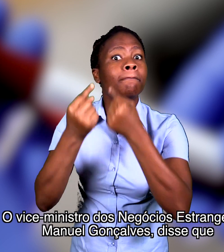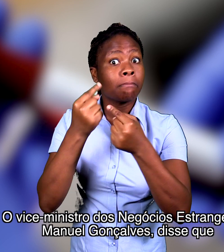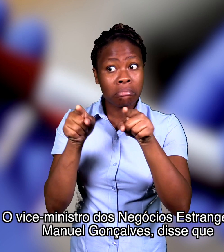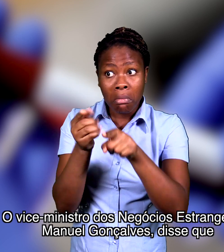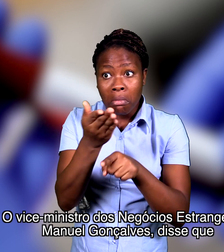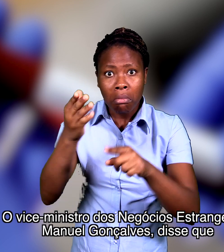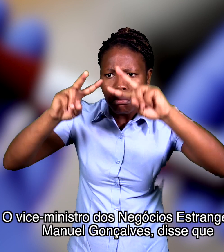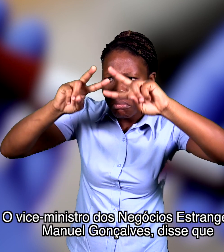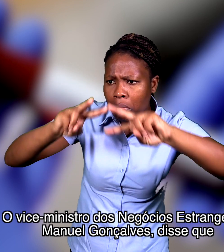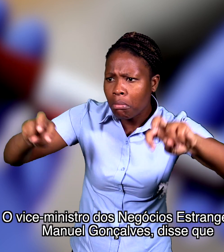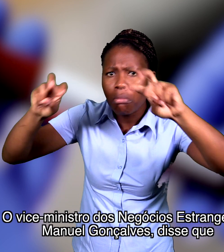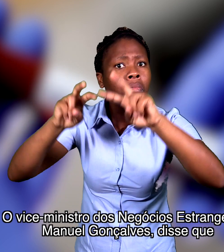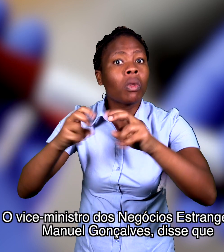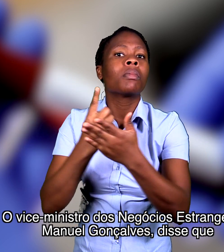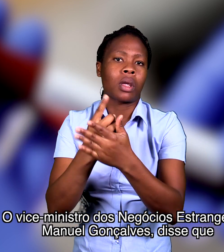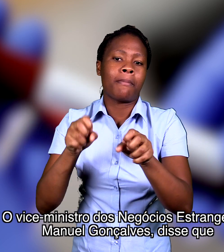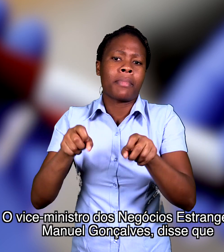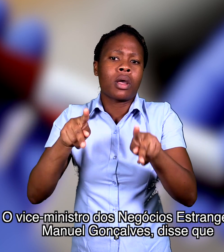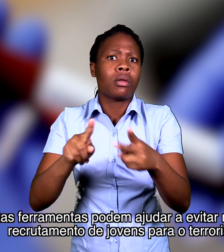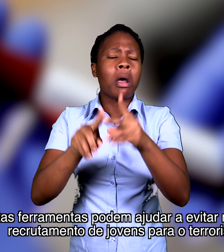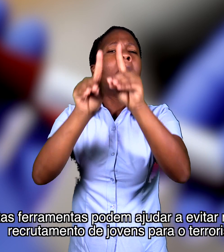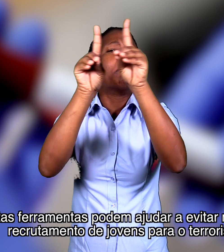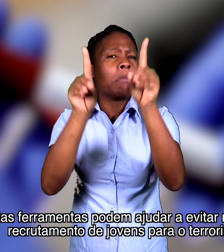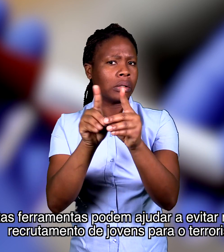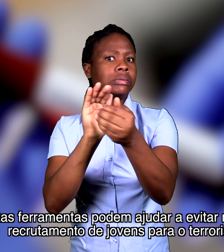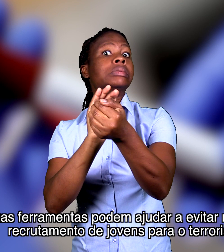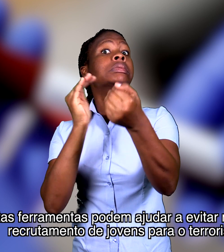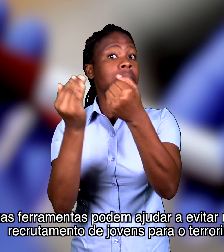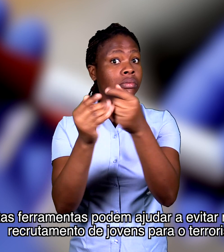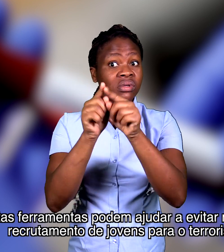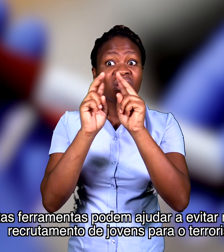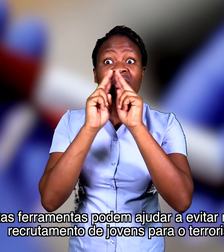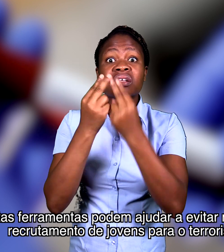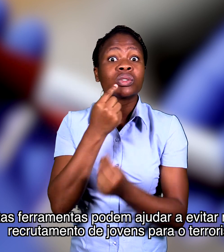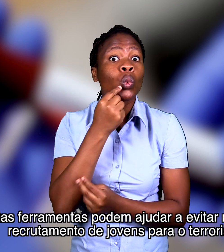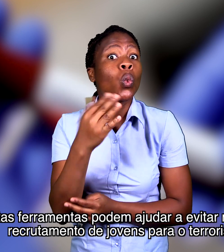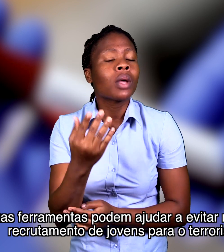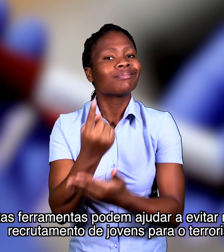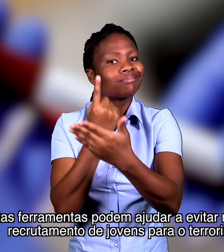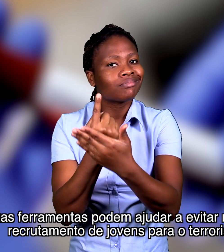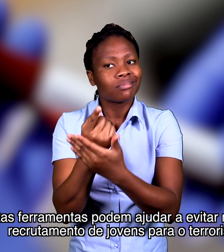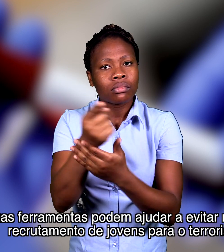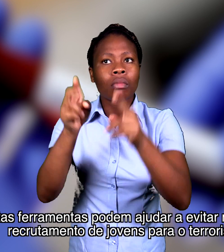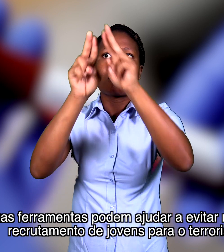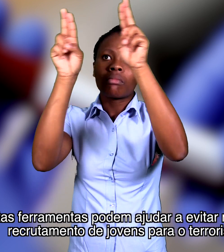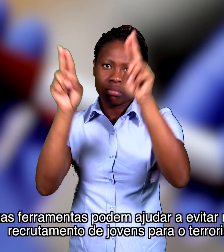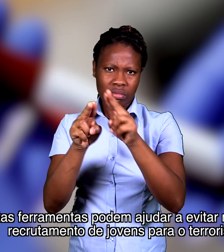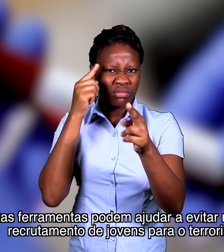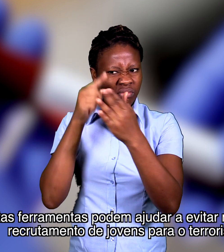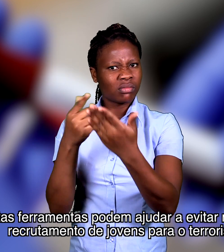Negócios Estrangeiros, Manuel Gonçalves, disse que estas ferramentas podem ajudar a evitar mortes e recrutamento de jovens para o terrorismo.